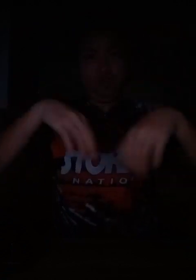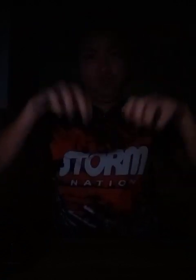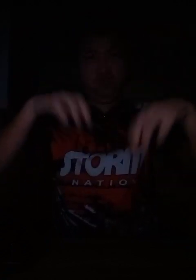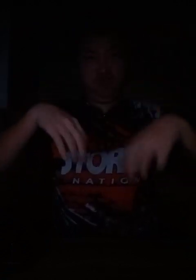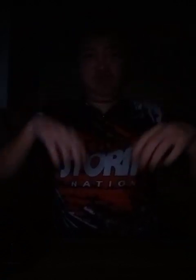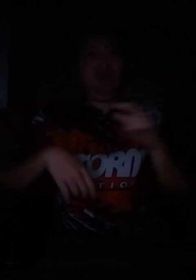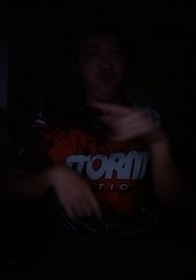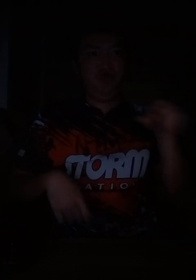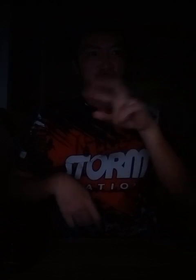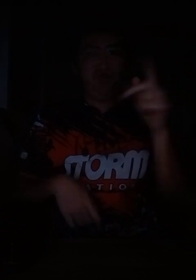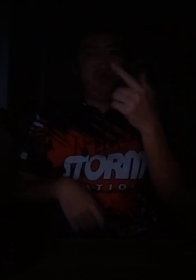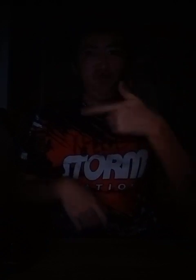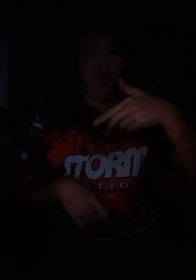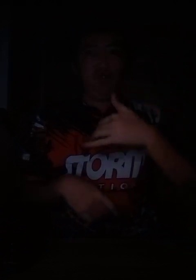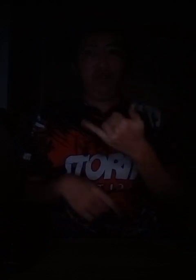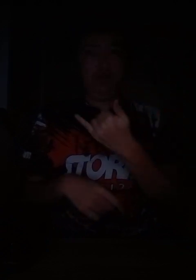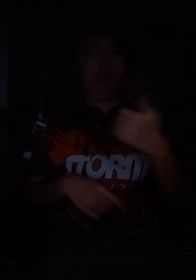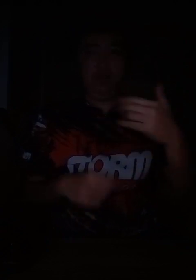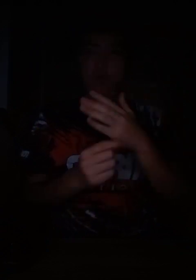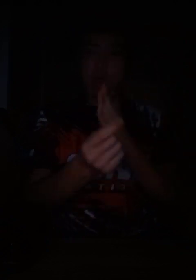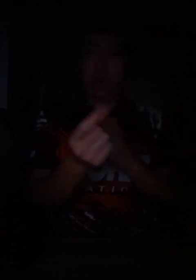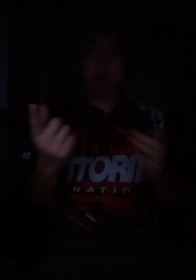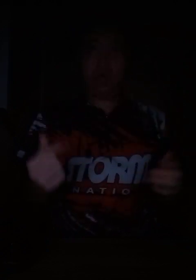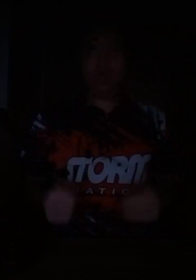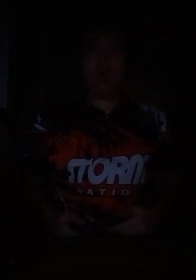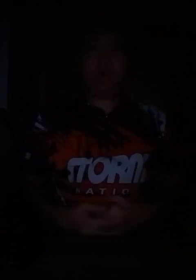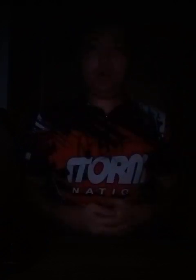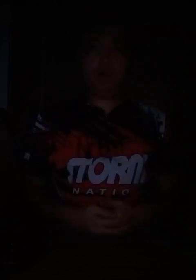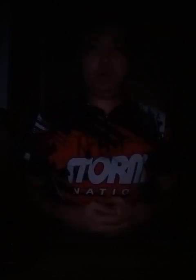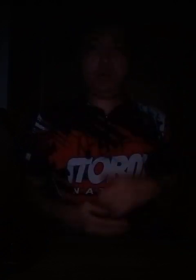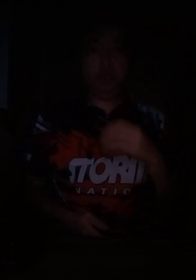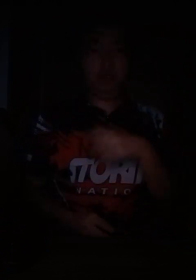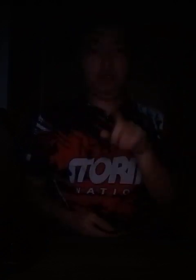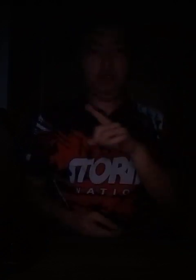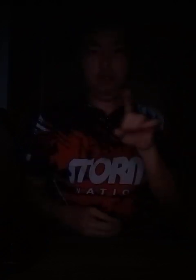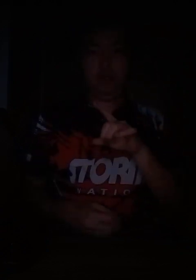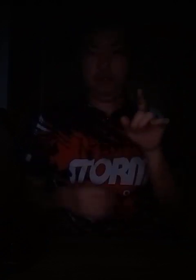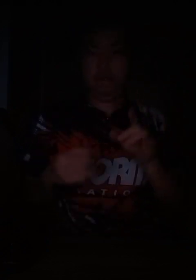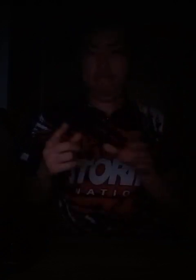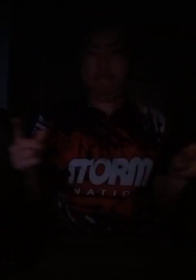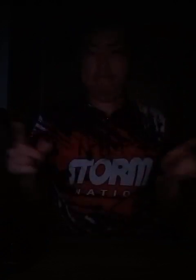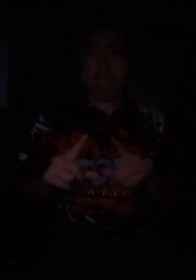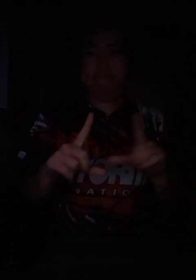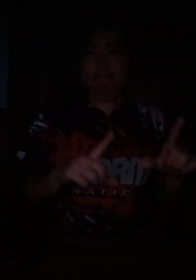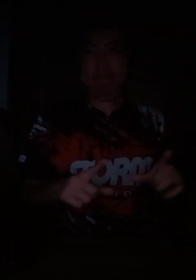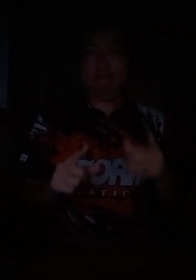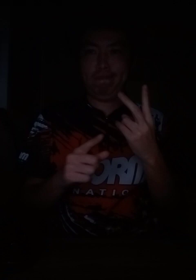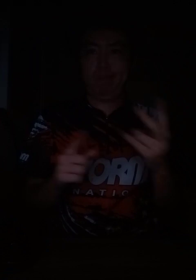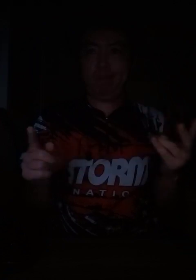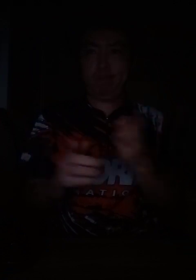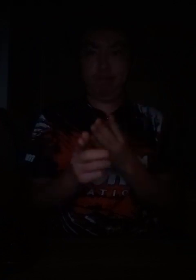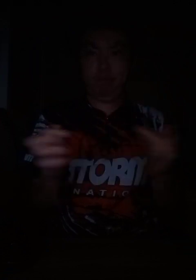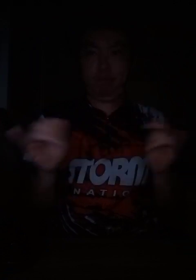따른 지자체 상황관리를 철저히 하고 심야 시간대 피해 상황 등을 확인해 2차 피해를 막겠다고